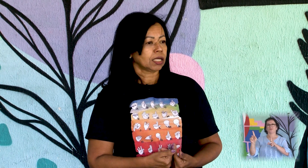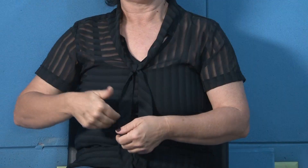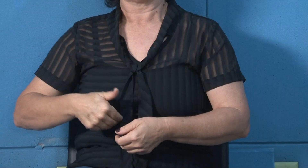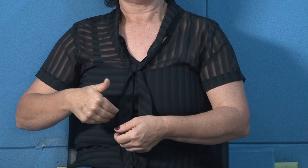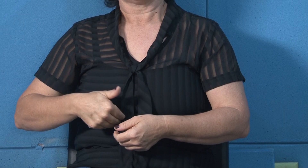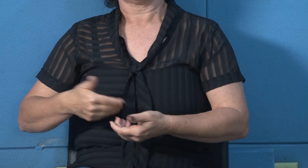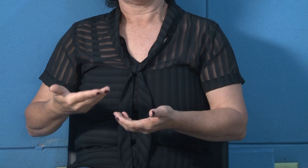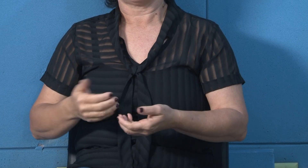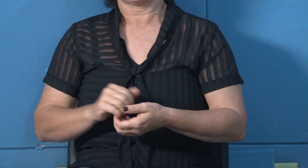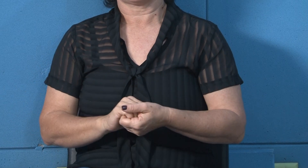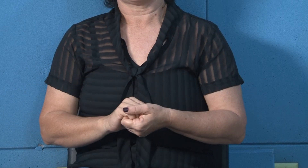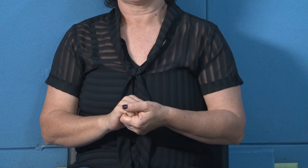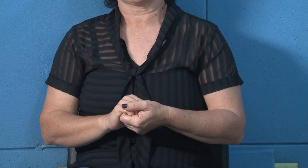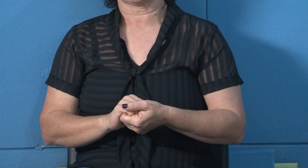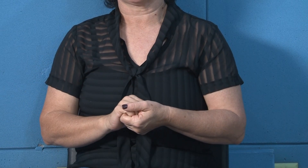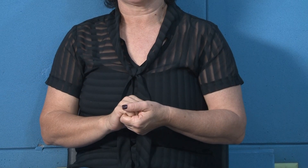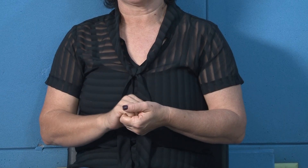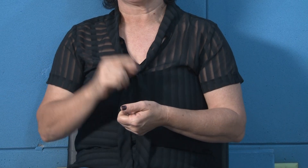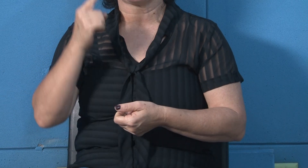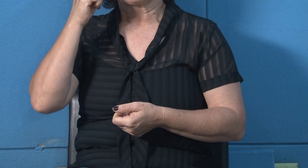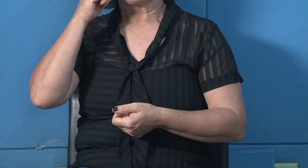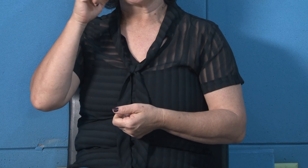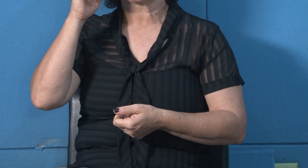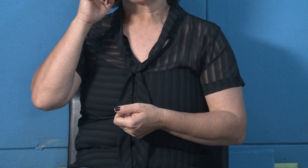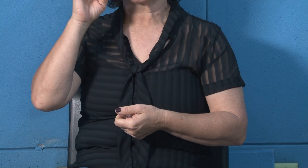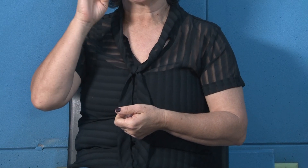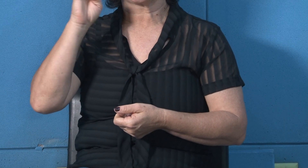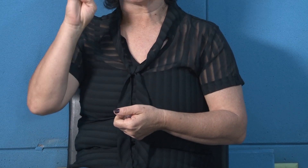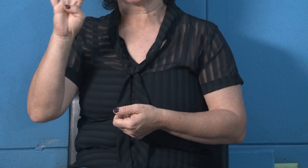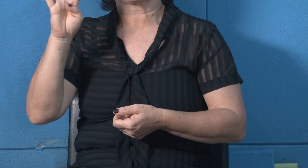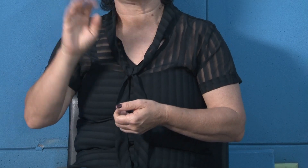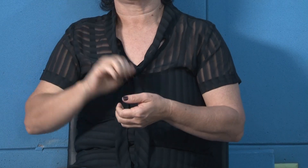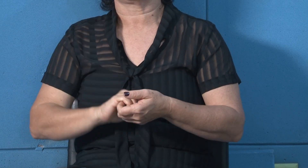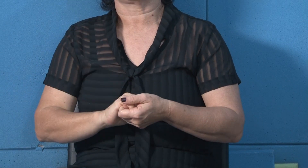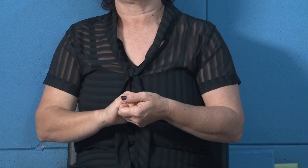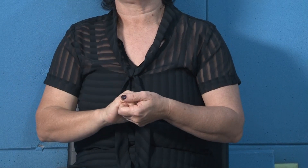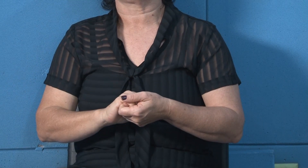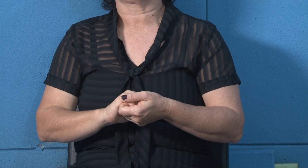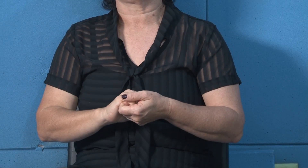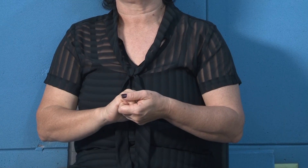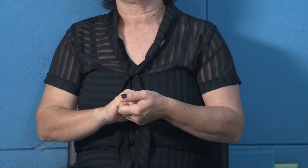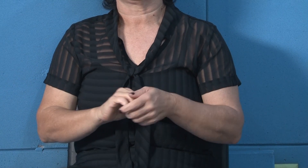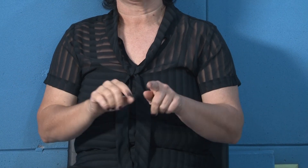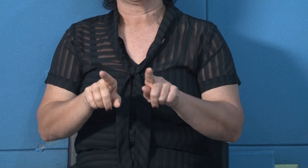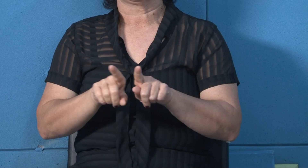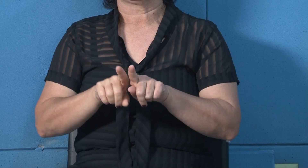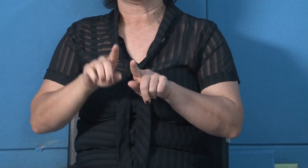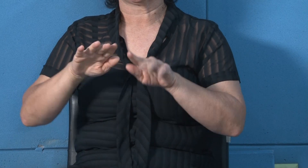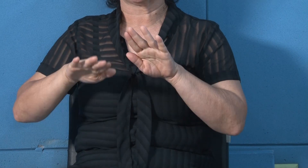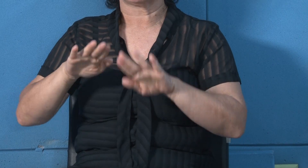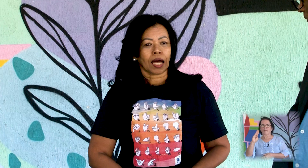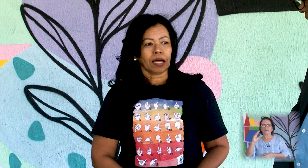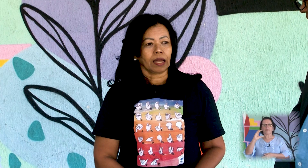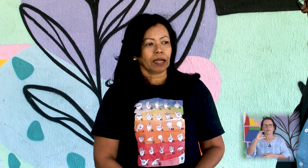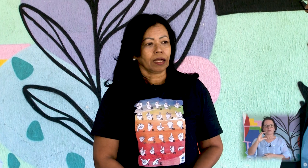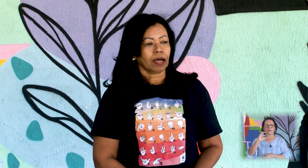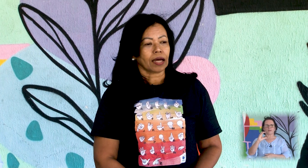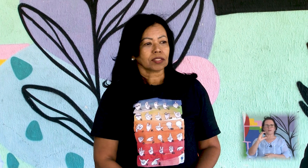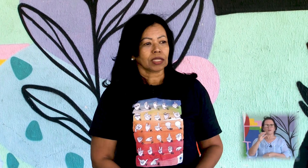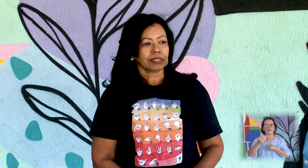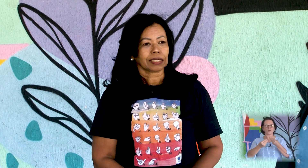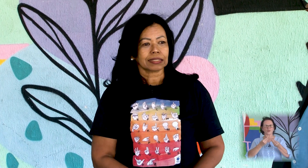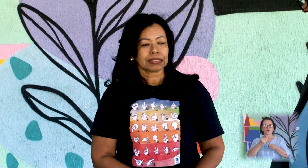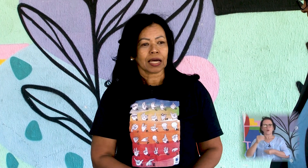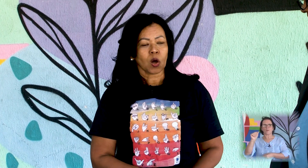fazer. Soletrar uma palavra ou utilizar um sinal que a represente? O que seria o ideal?